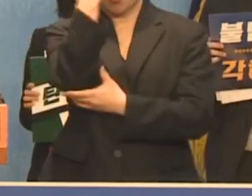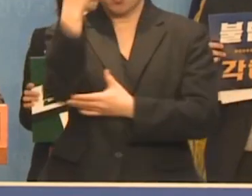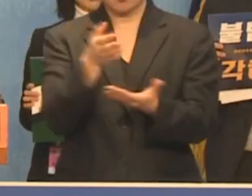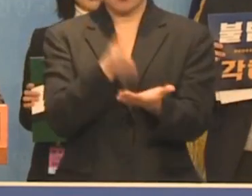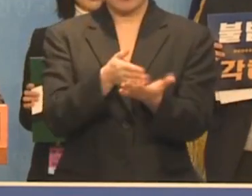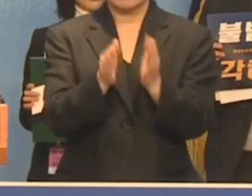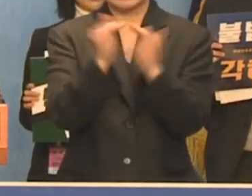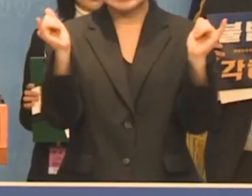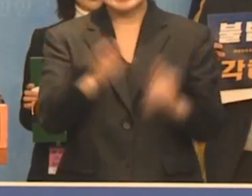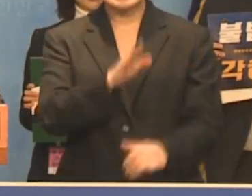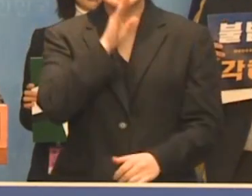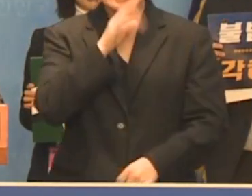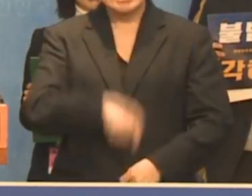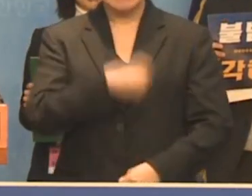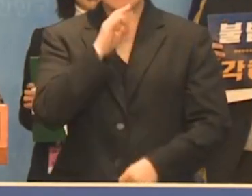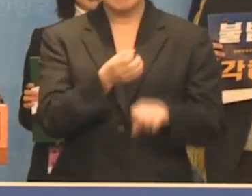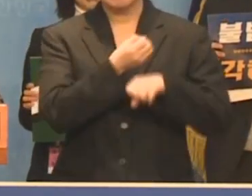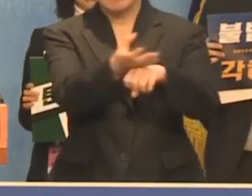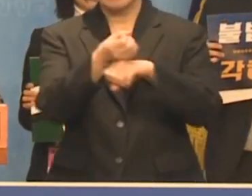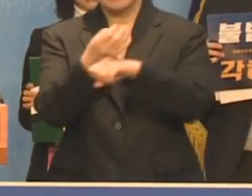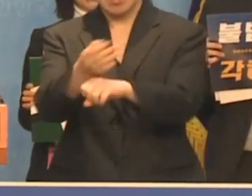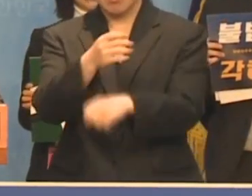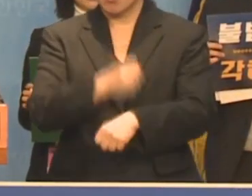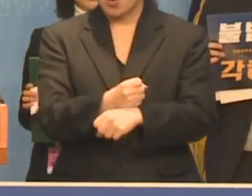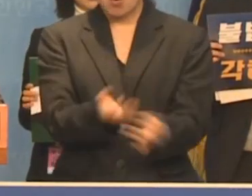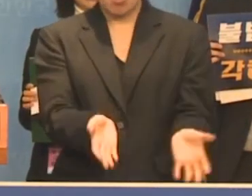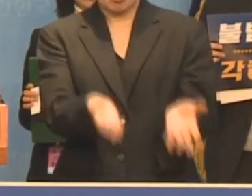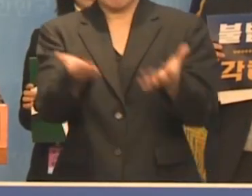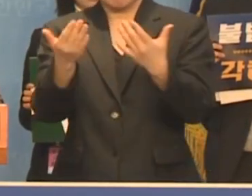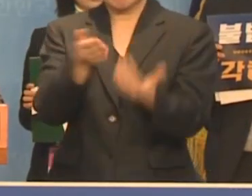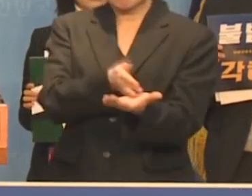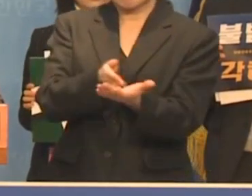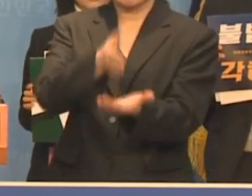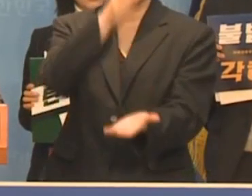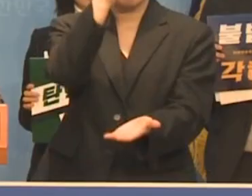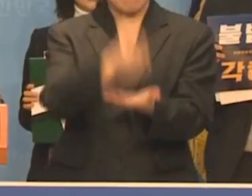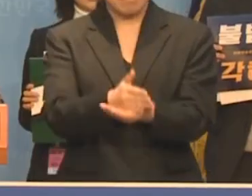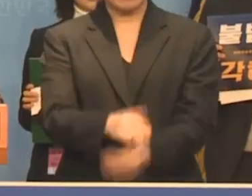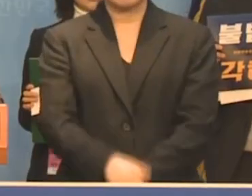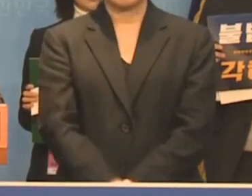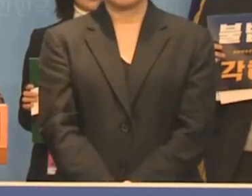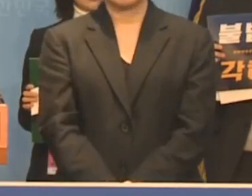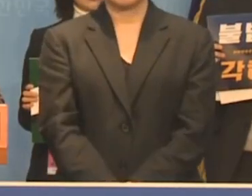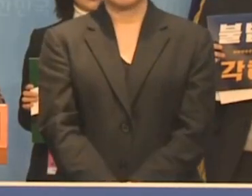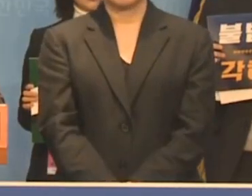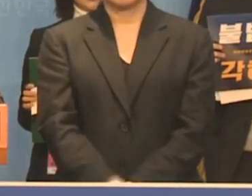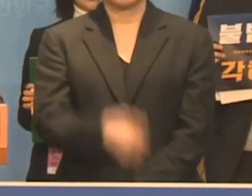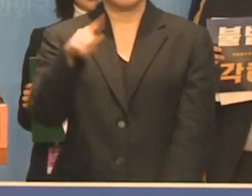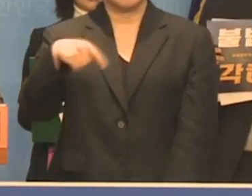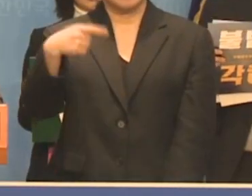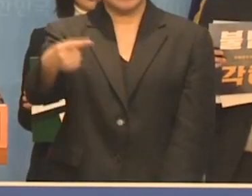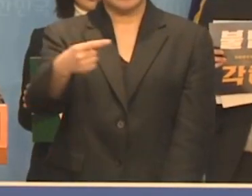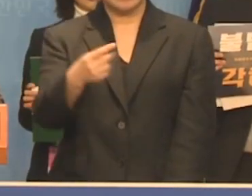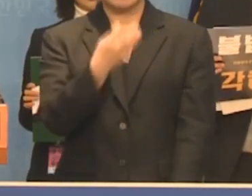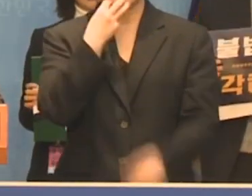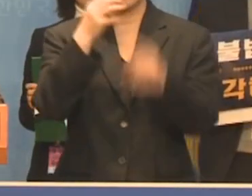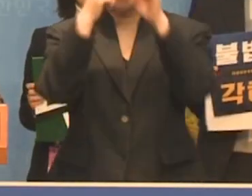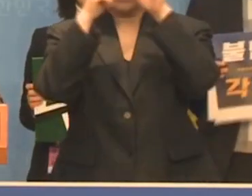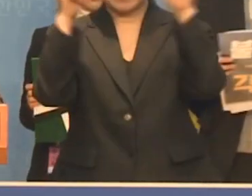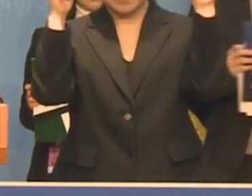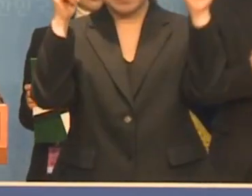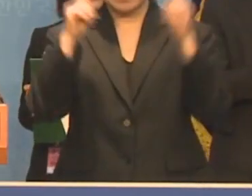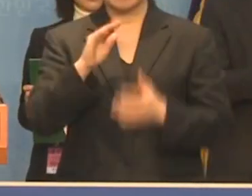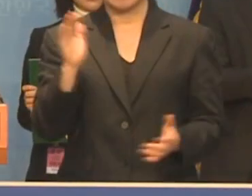언론인들은 진실만을 전달하고 선동적인 보도를 멈추십시오. 이어서 서울대 이기쁨